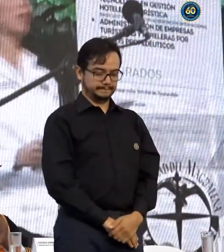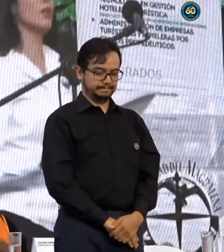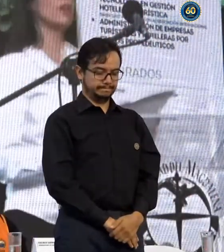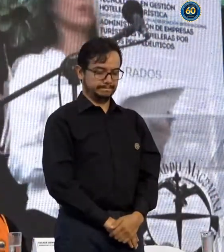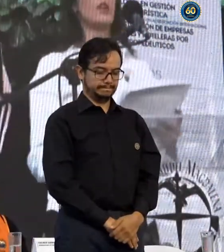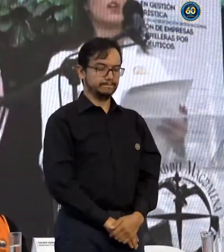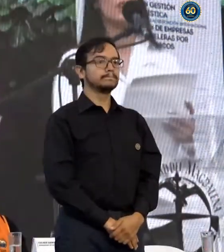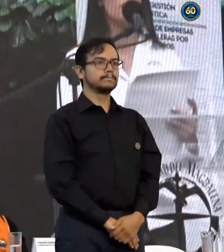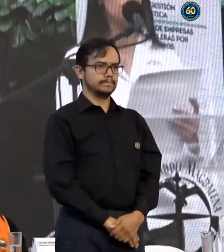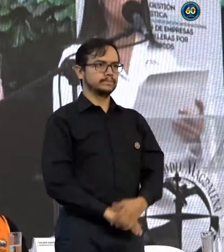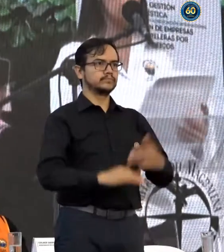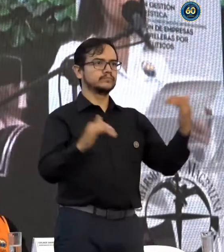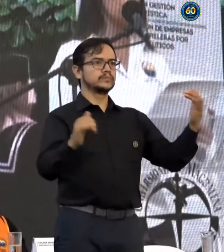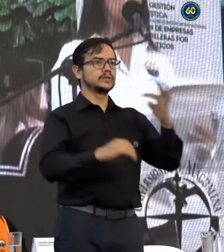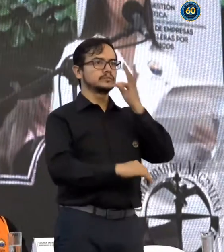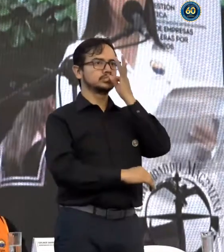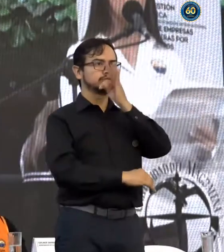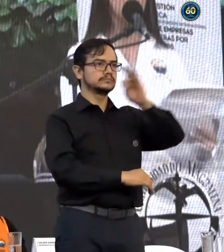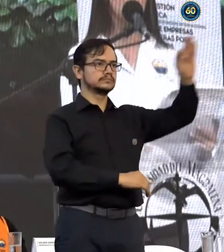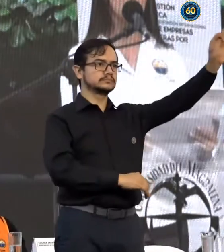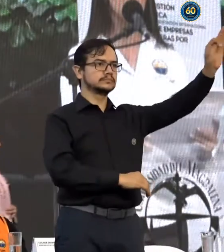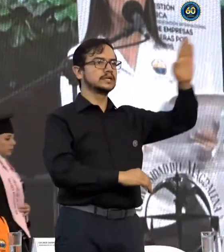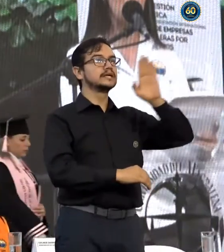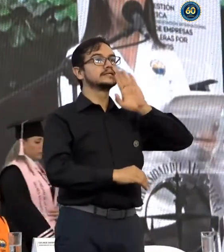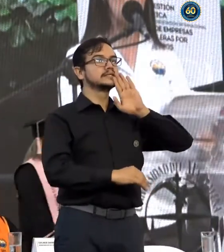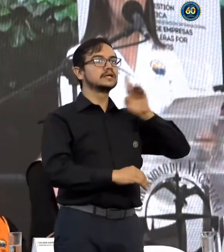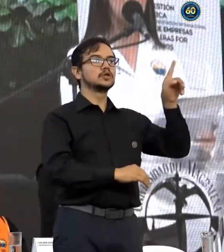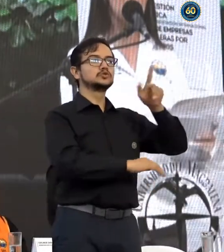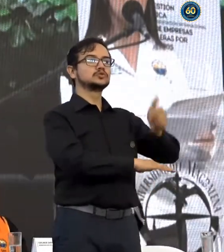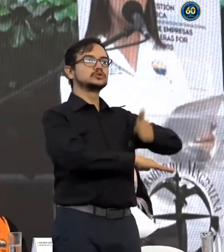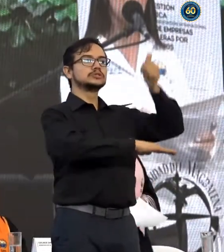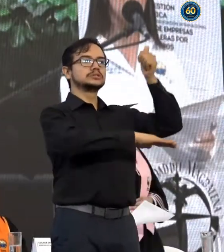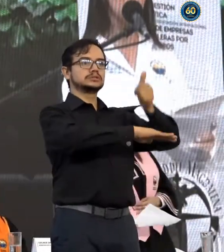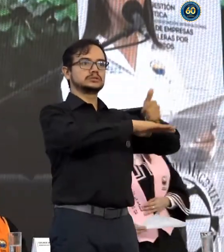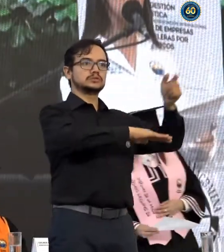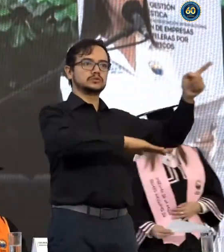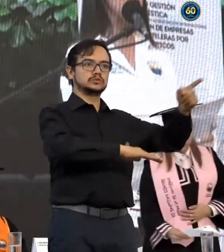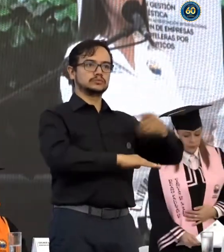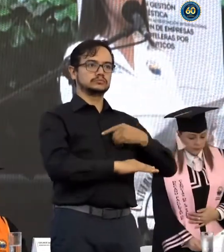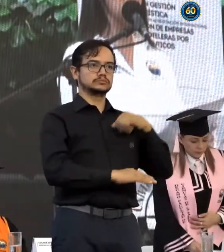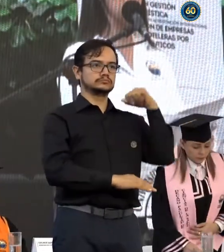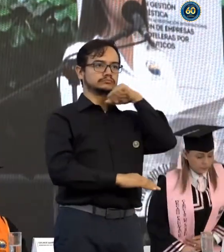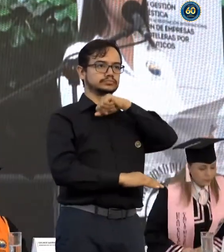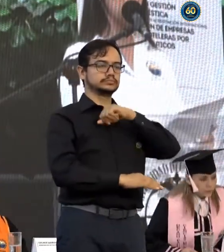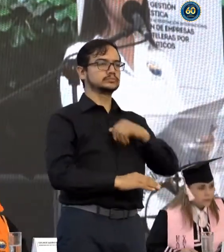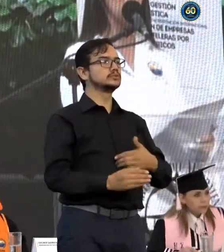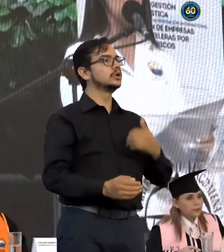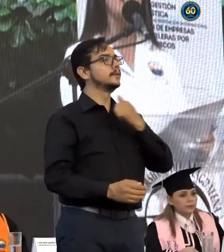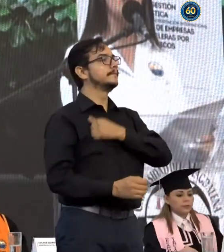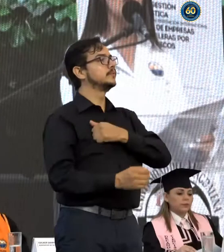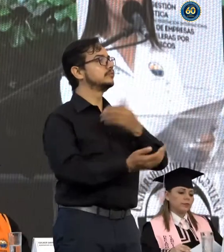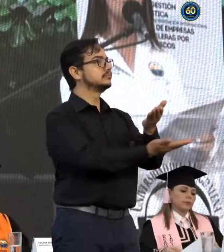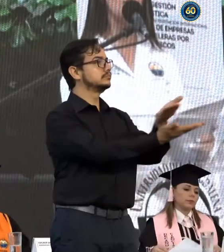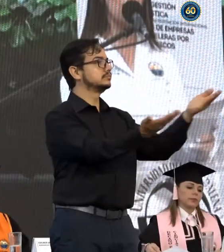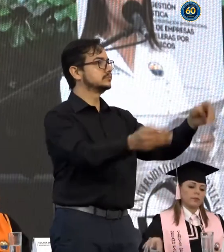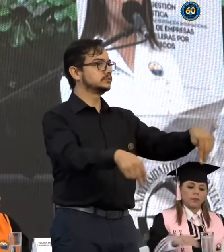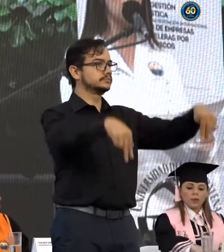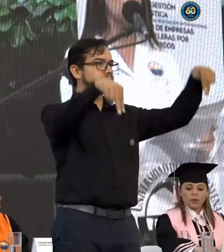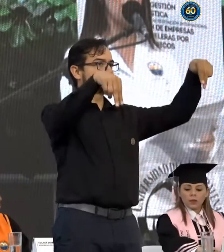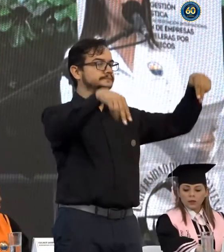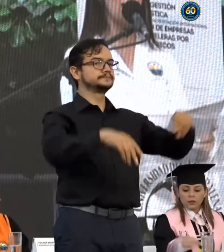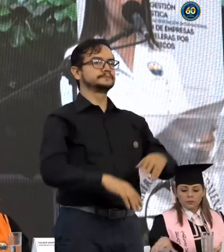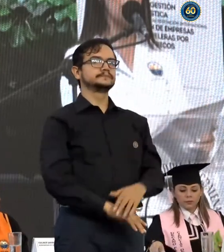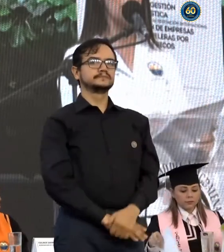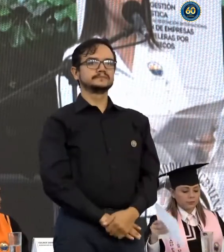toma de juramento a cargo del doctor Pablo Vera Salazar rector de la Universidad del Magdalena Solicito a todos los graduados ponerse de